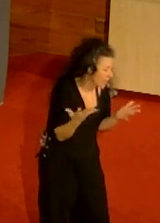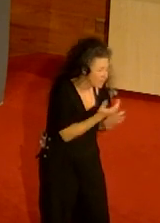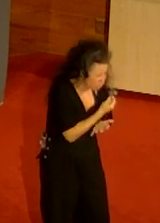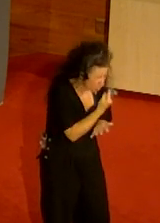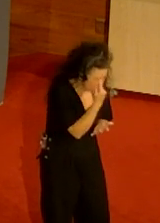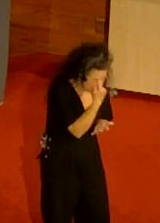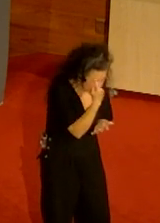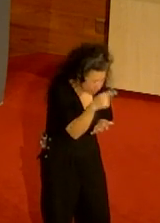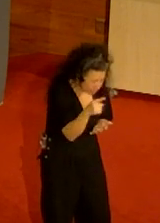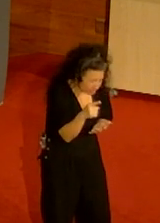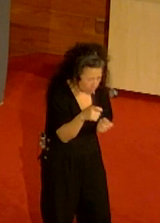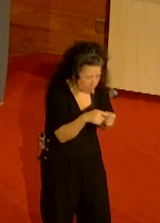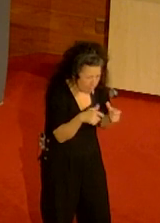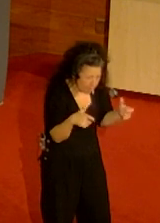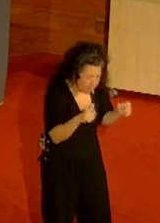sí, cada vez más.